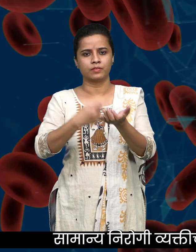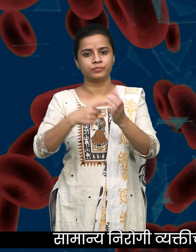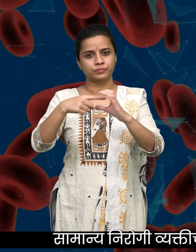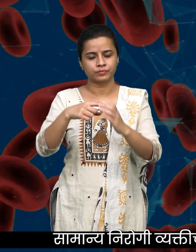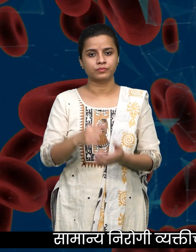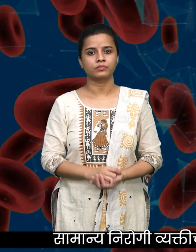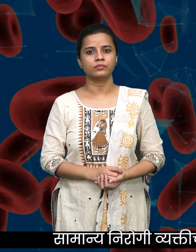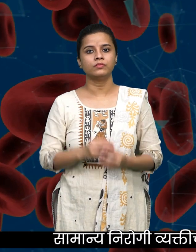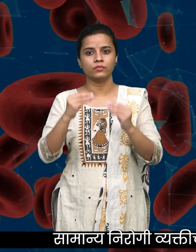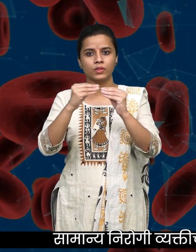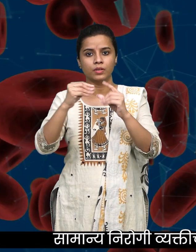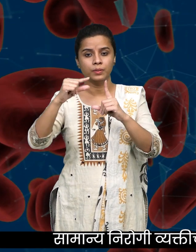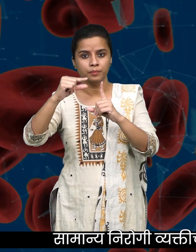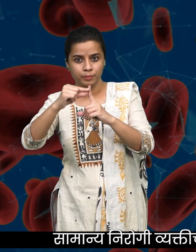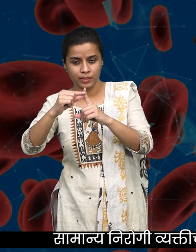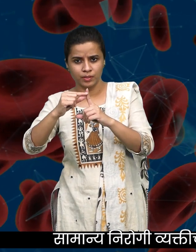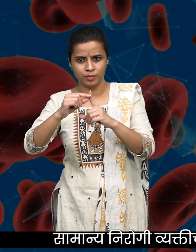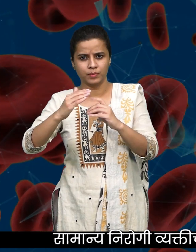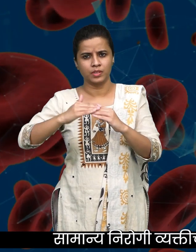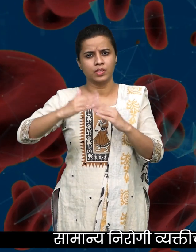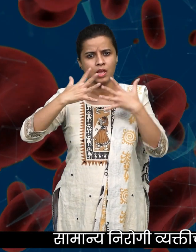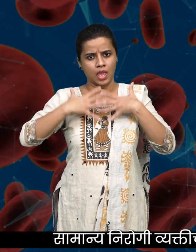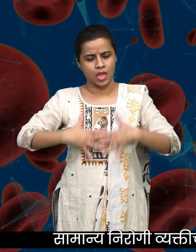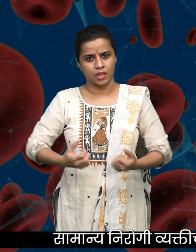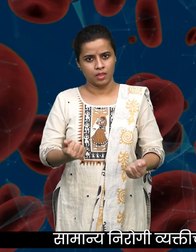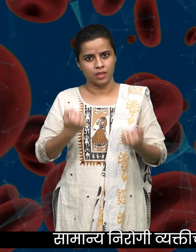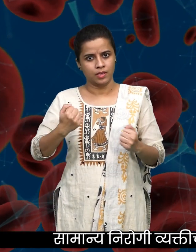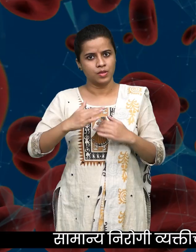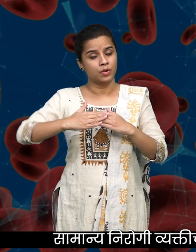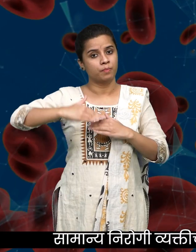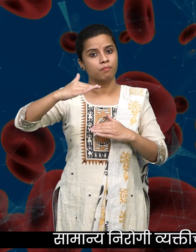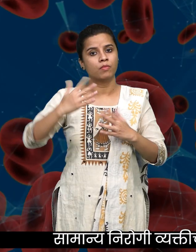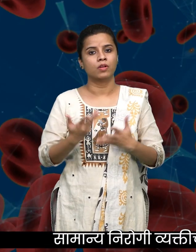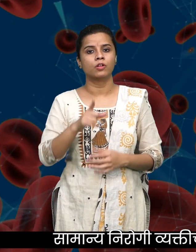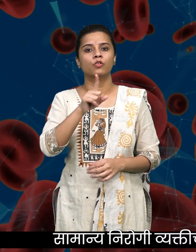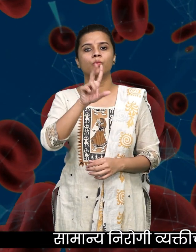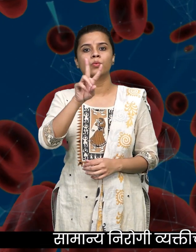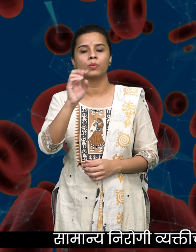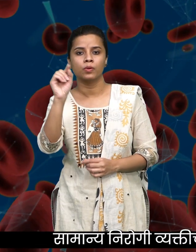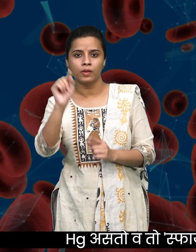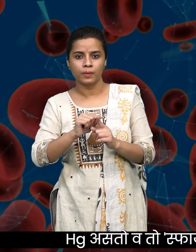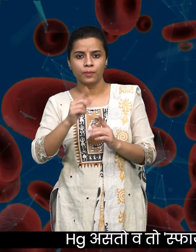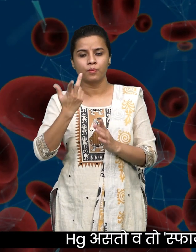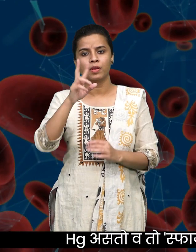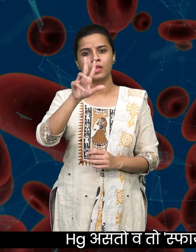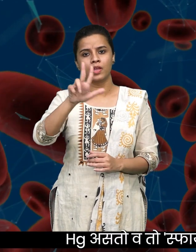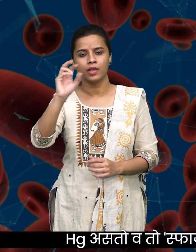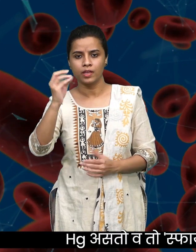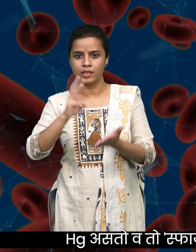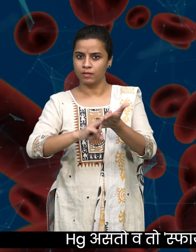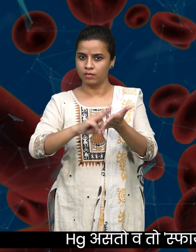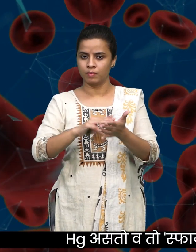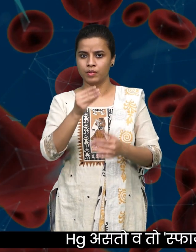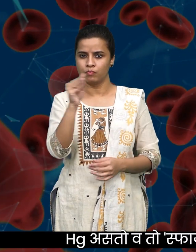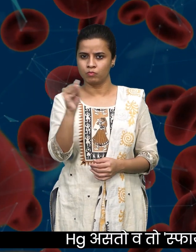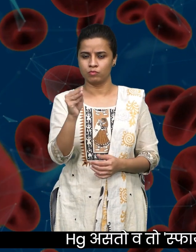सामान्य निरोगी व्यक्तीचा रक्तदाब सुमारे 120-80 mm ते 139-89 mmHg असतो व